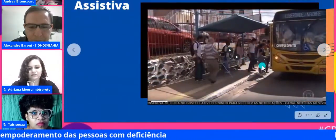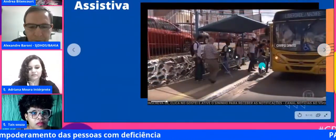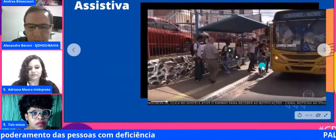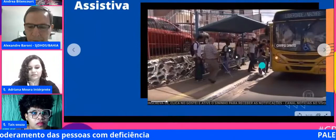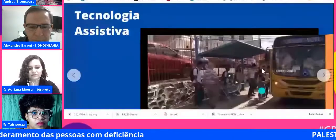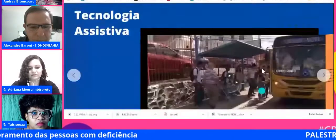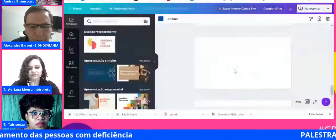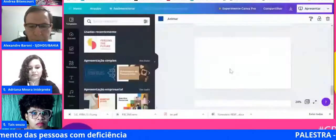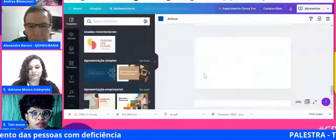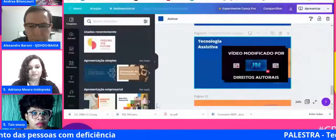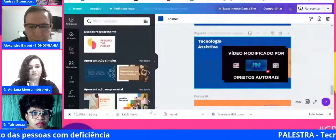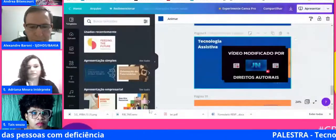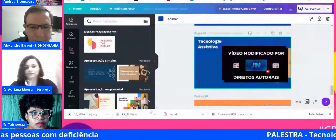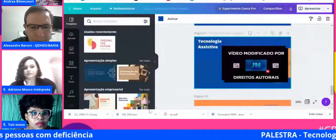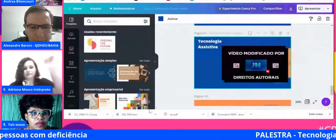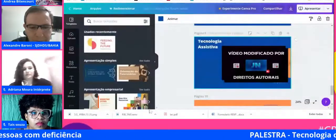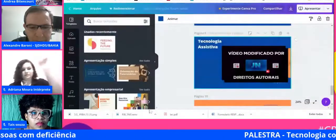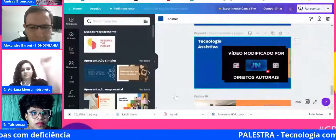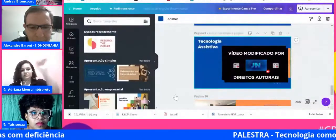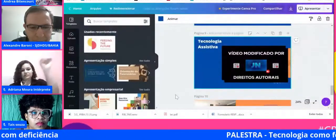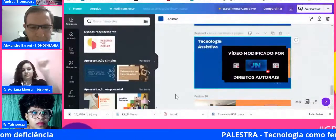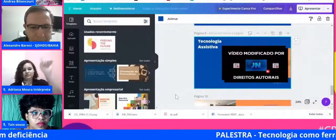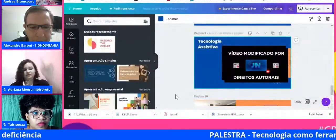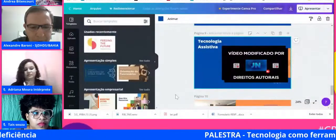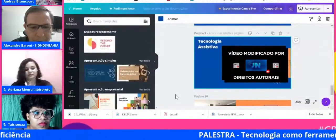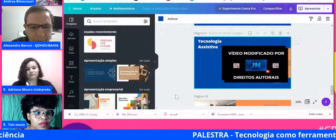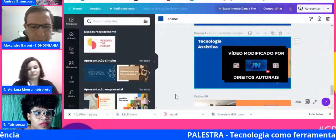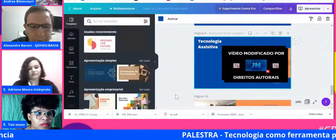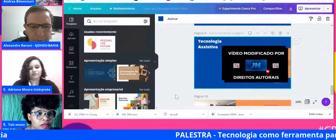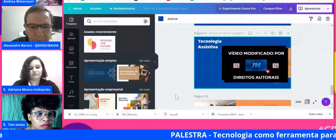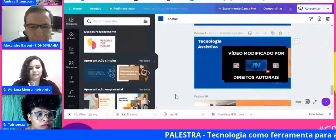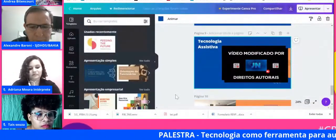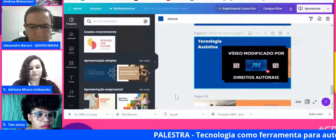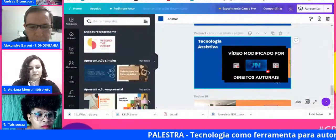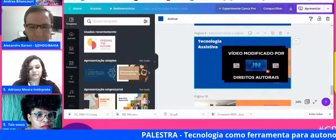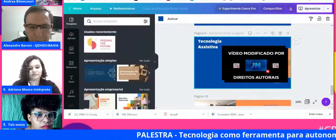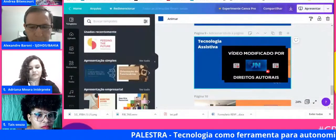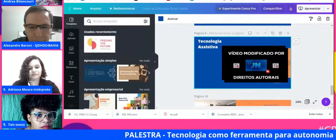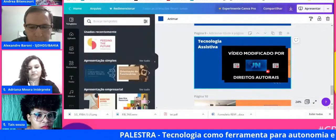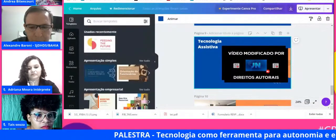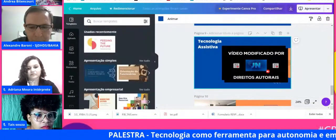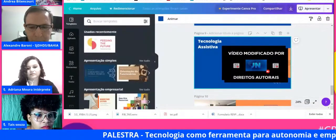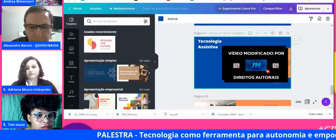Não? Desculpa, não. Vocês. Só um momento, por favor.